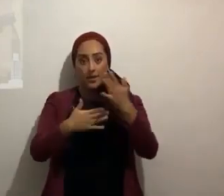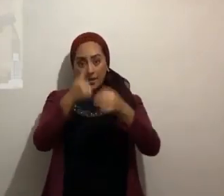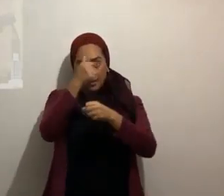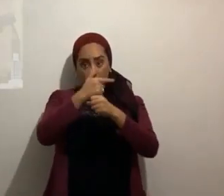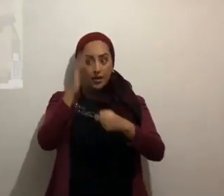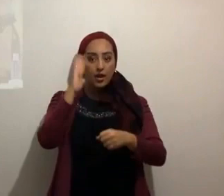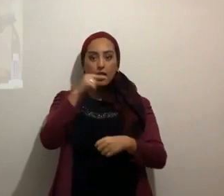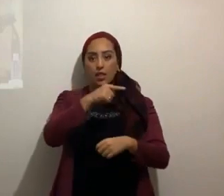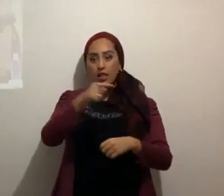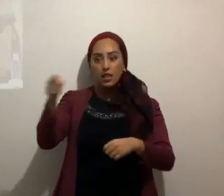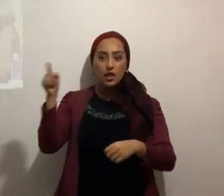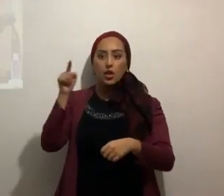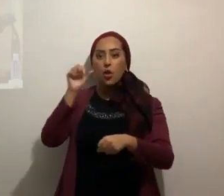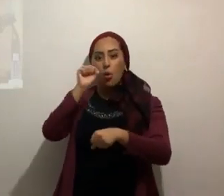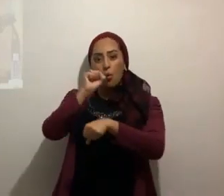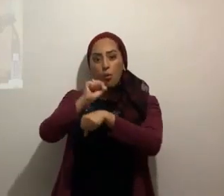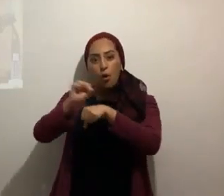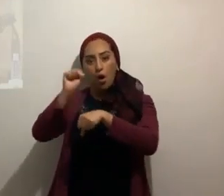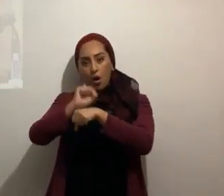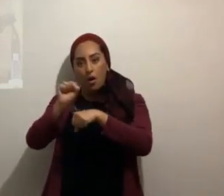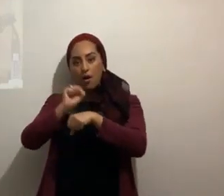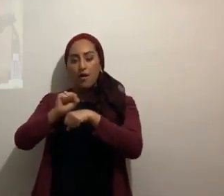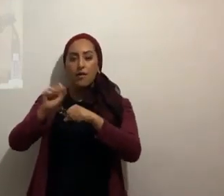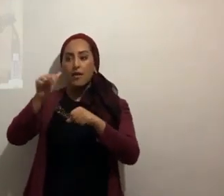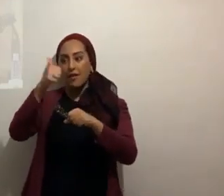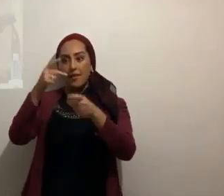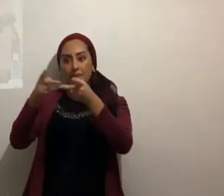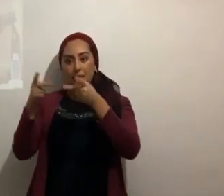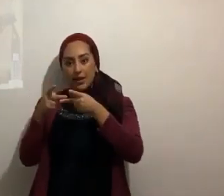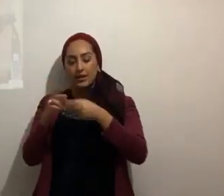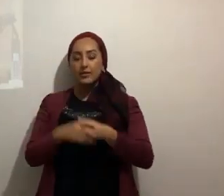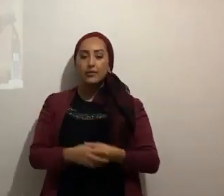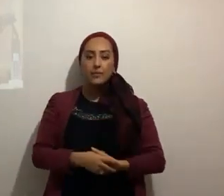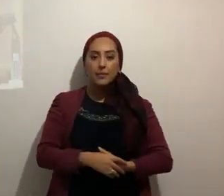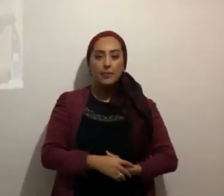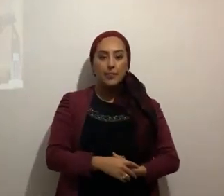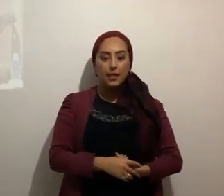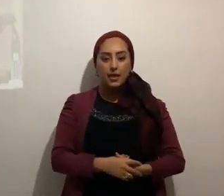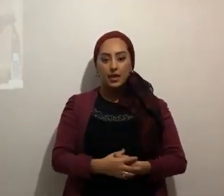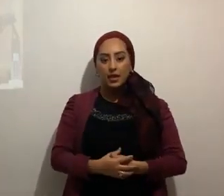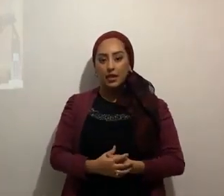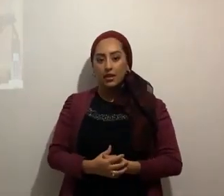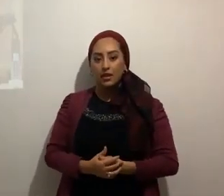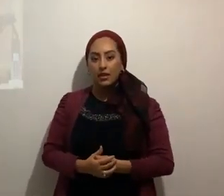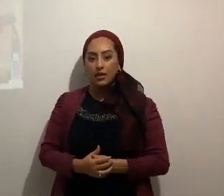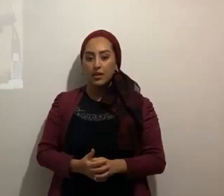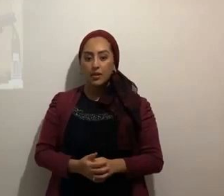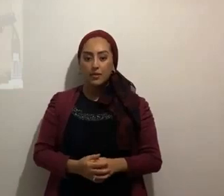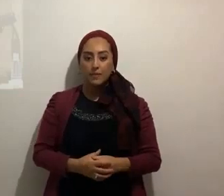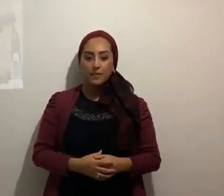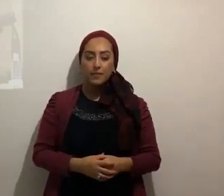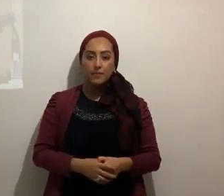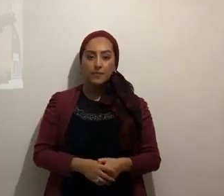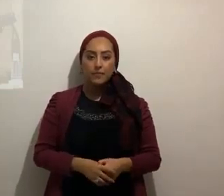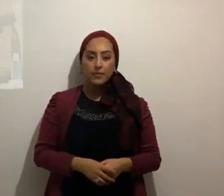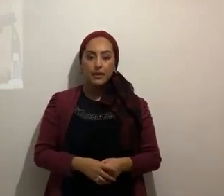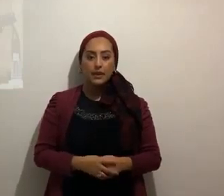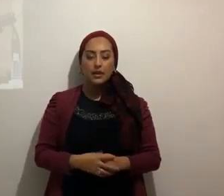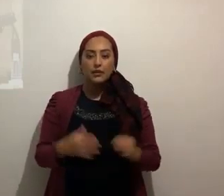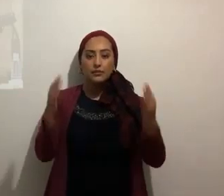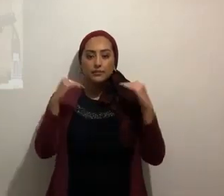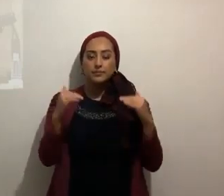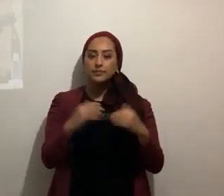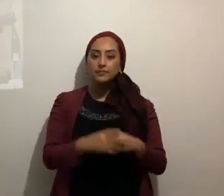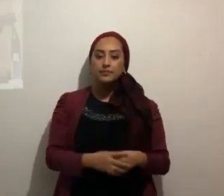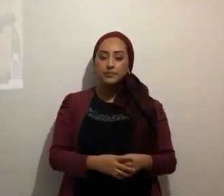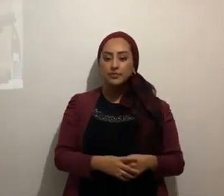eran payasos de circo y se están convirtiendo, y eso, aleluya, y ya dejaron el circo porque pues, se ven muchas cosas ahí que no son correctas. Bueno,